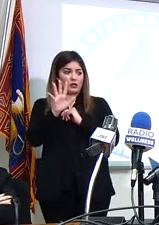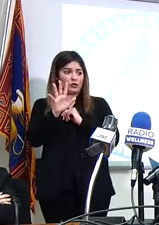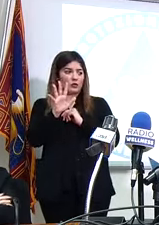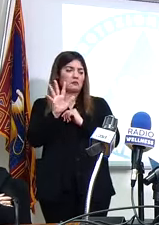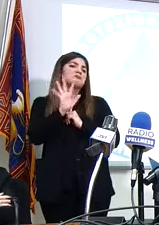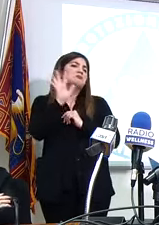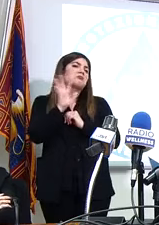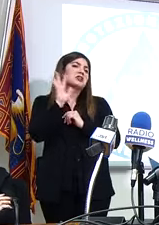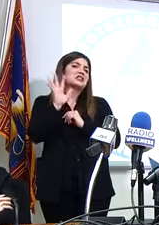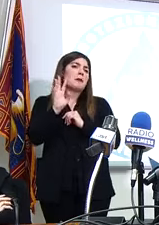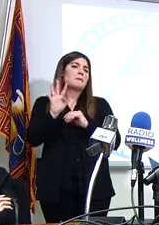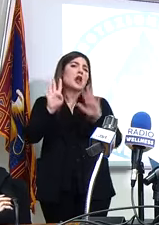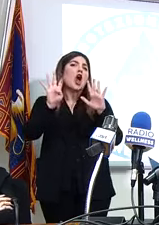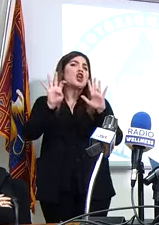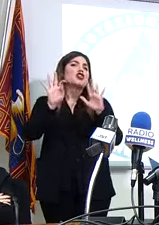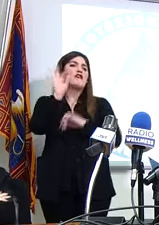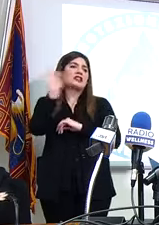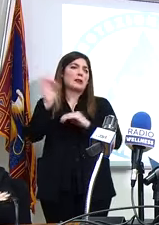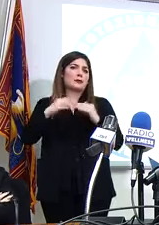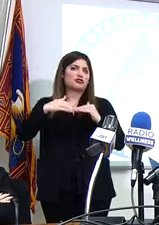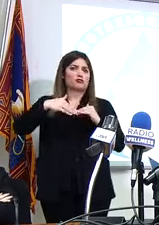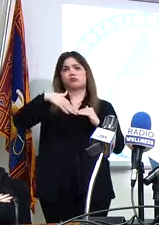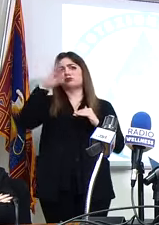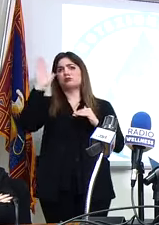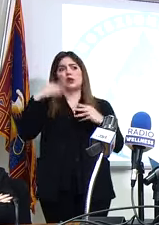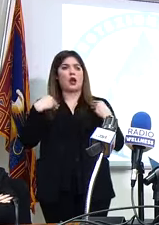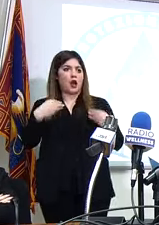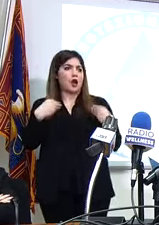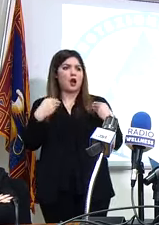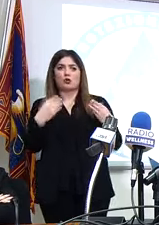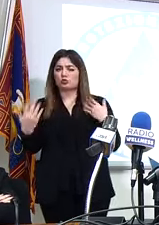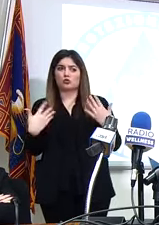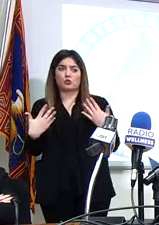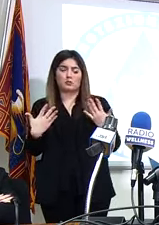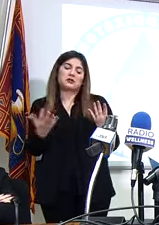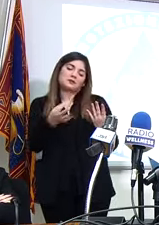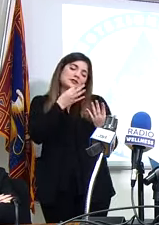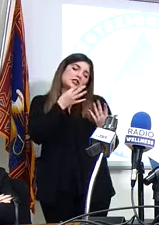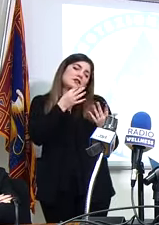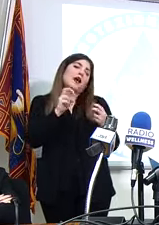il 90% di adesioni subito. Quindi ecco, questo dico.